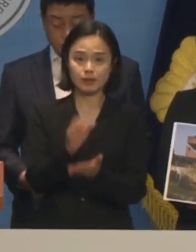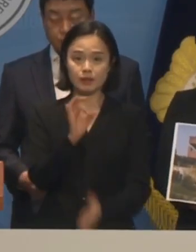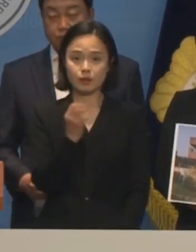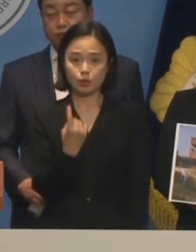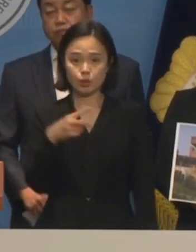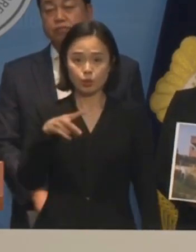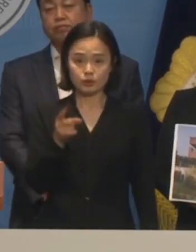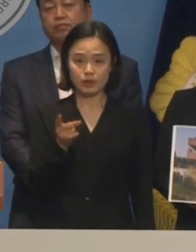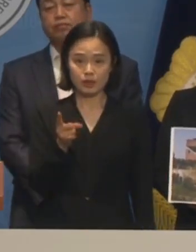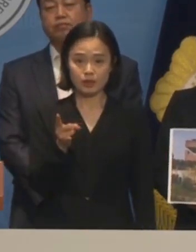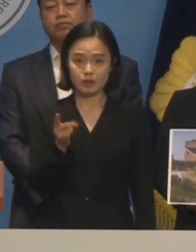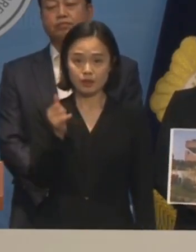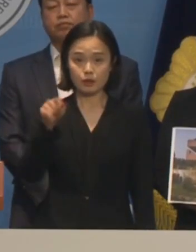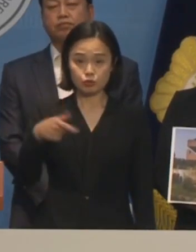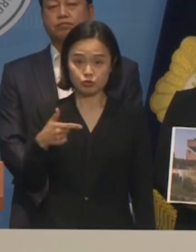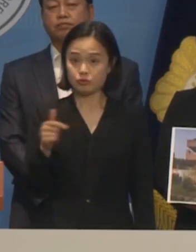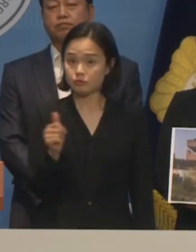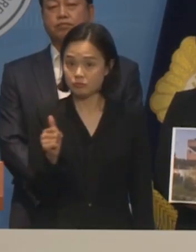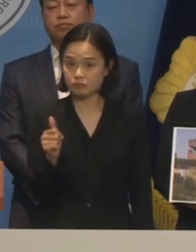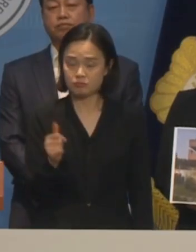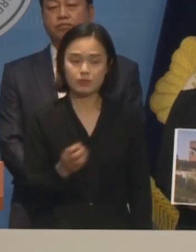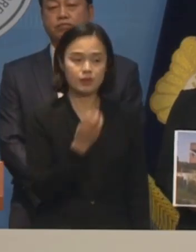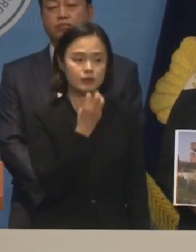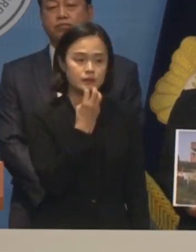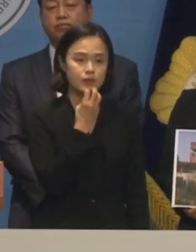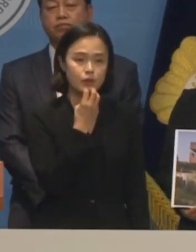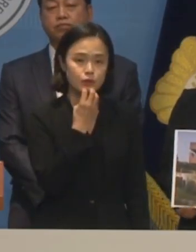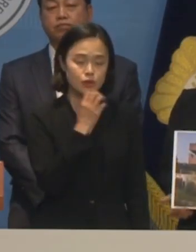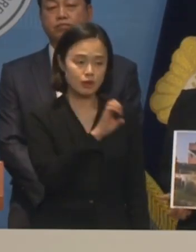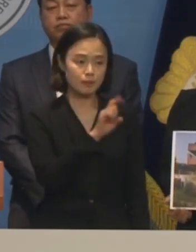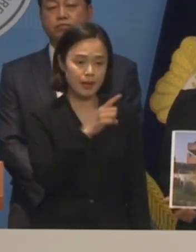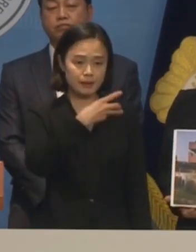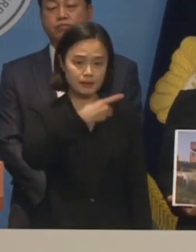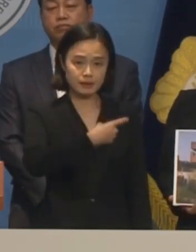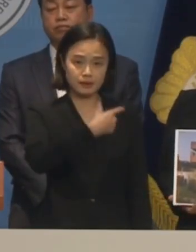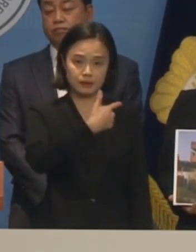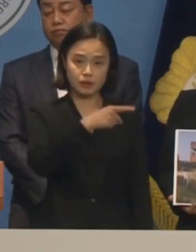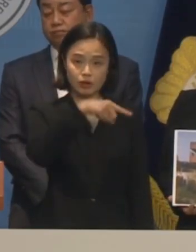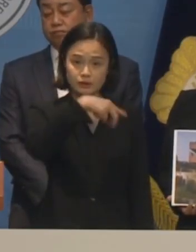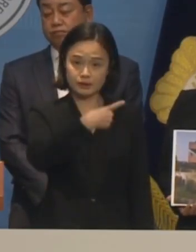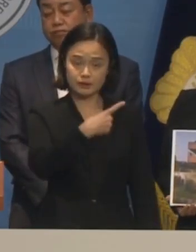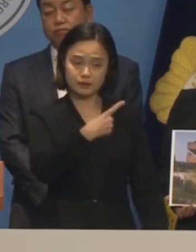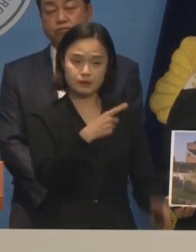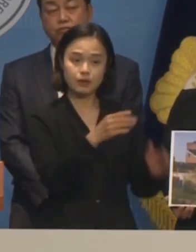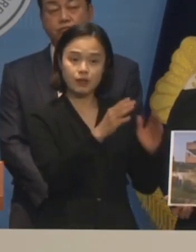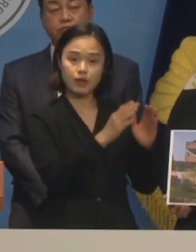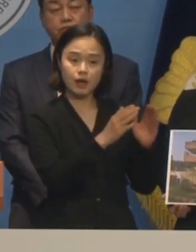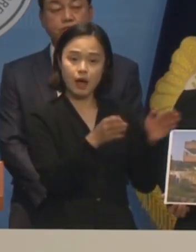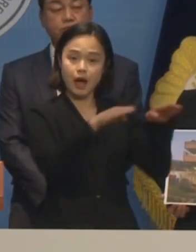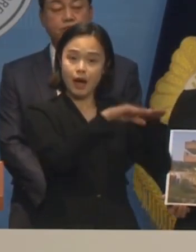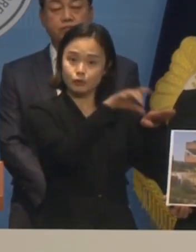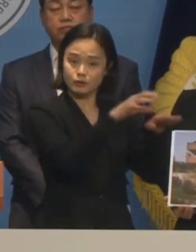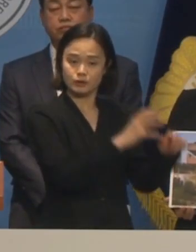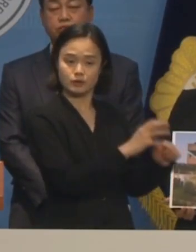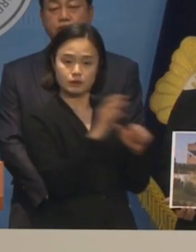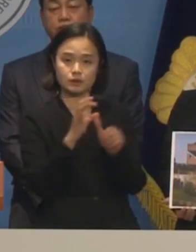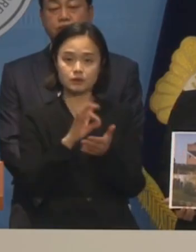파트너 하우스를 공간으로 사용하는 것을 넘어서서 일부를 공간으로 사용하는 것을